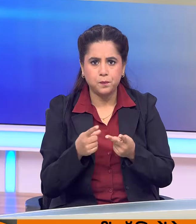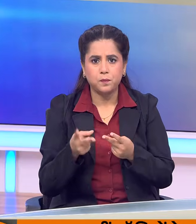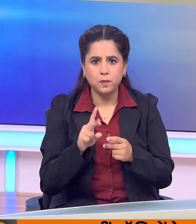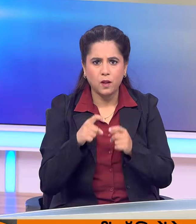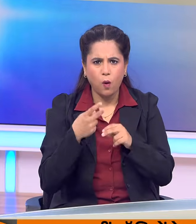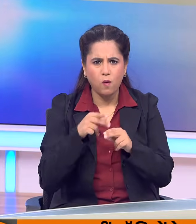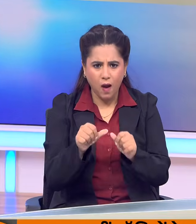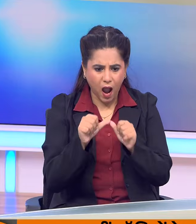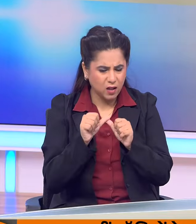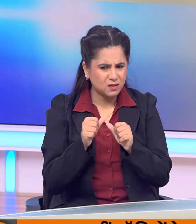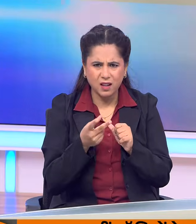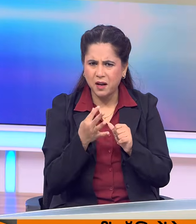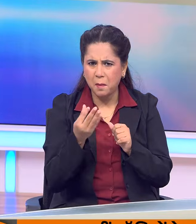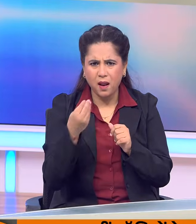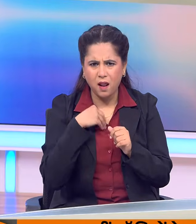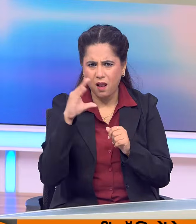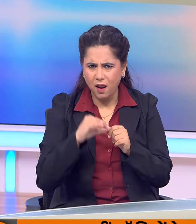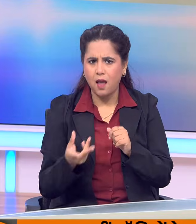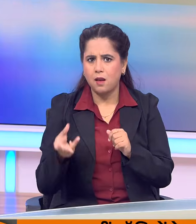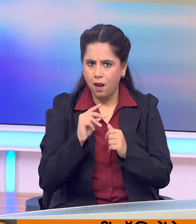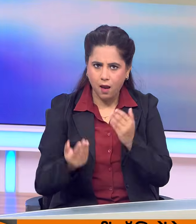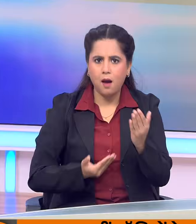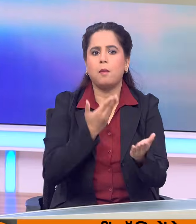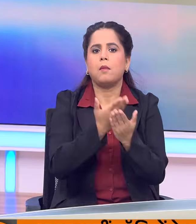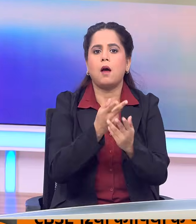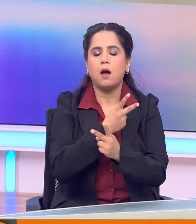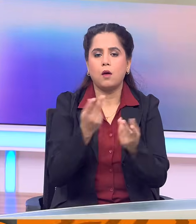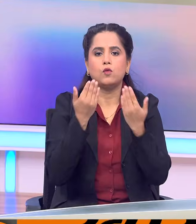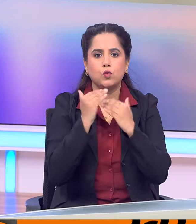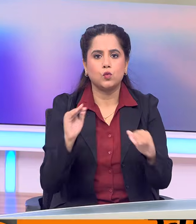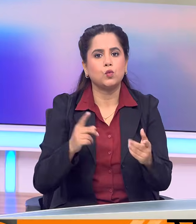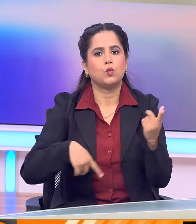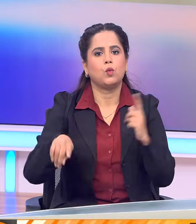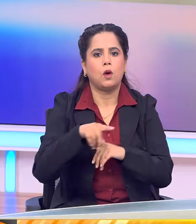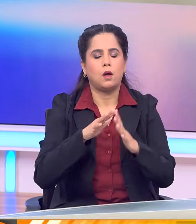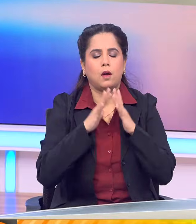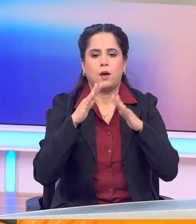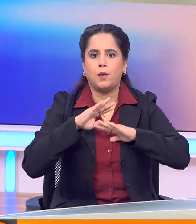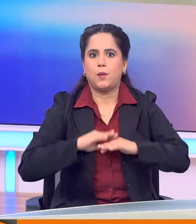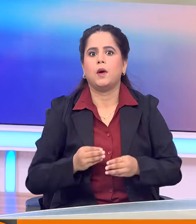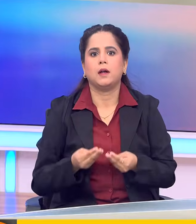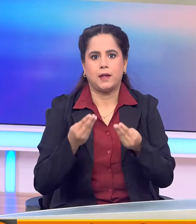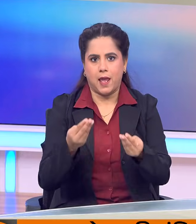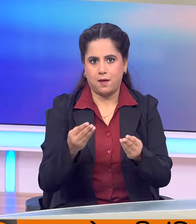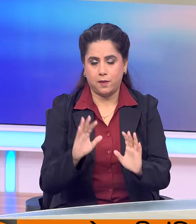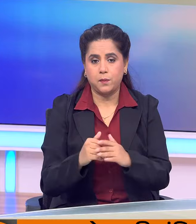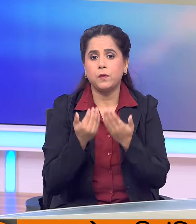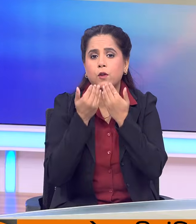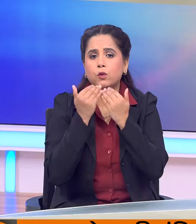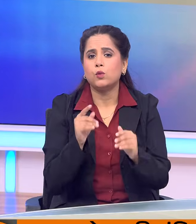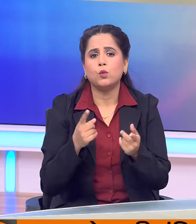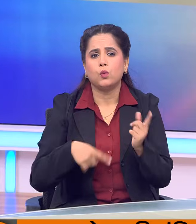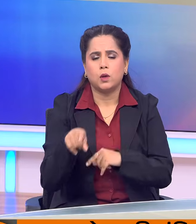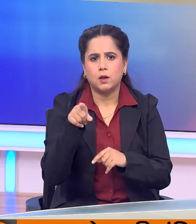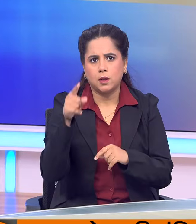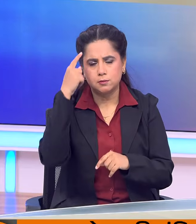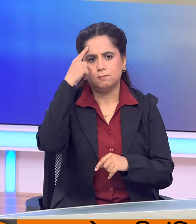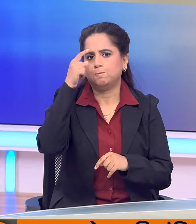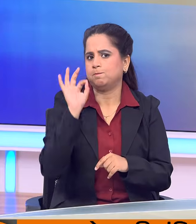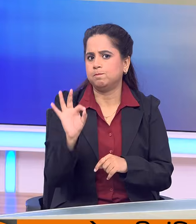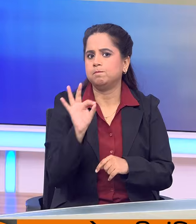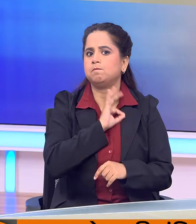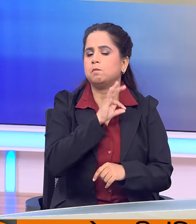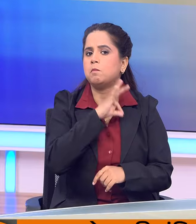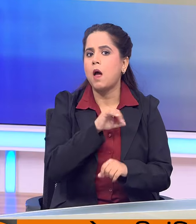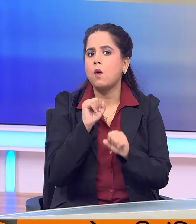की री-इवैल्यूएशन के लिए आवेदन करने वाले छात्रों को बड़ी राहत दी है। छात्रों के हित को ध्यान में रखते